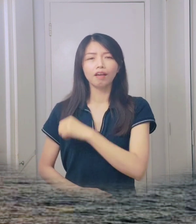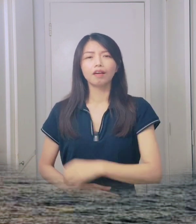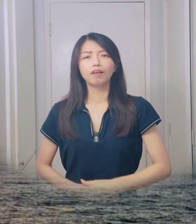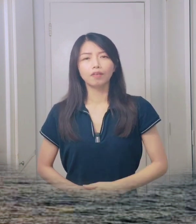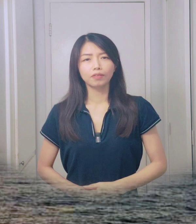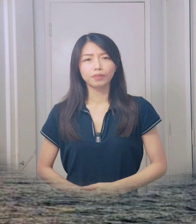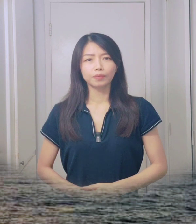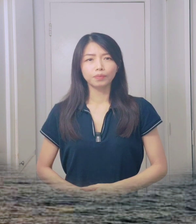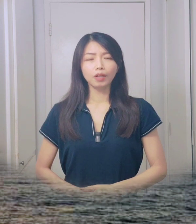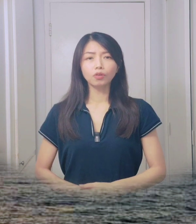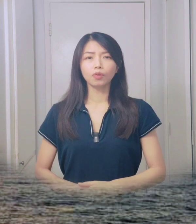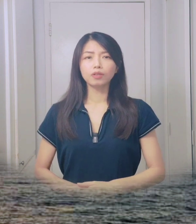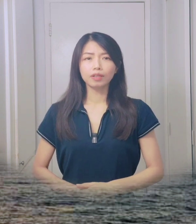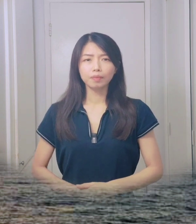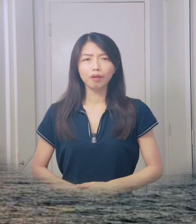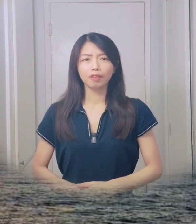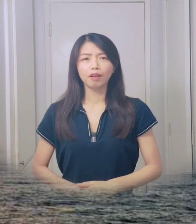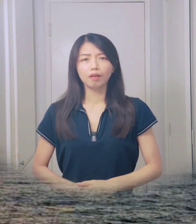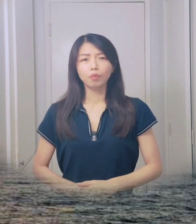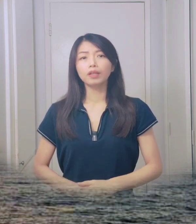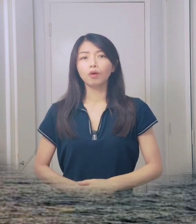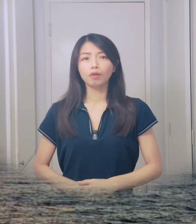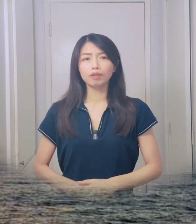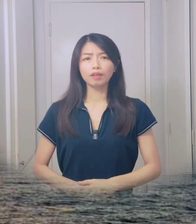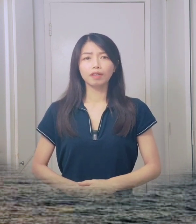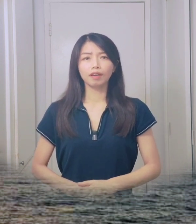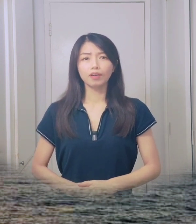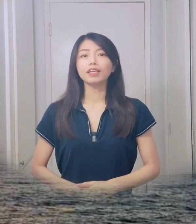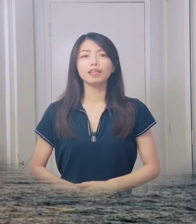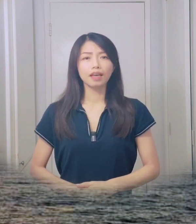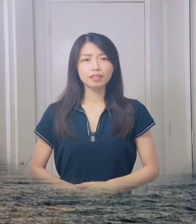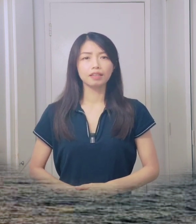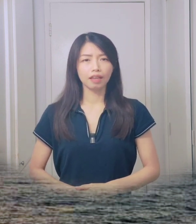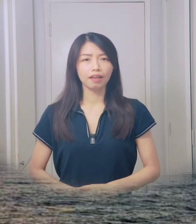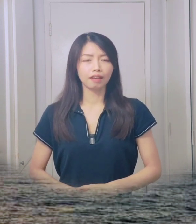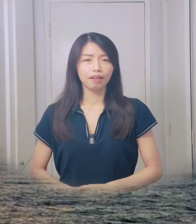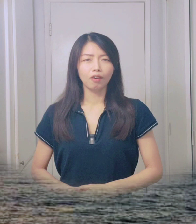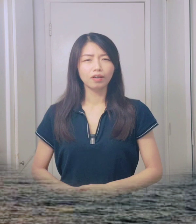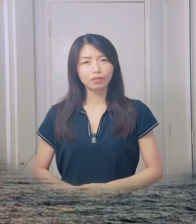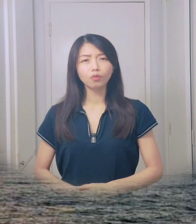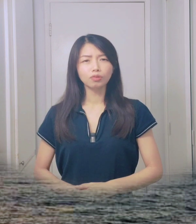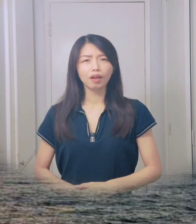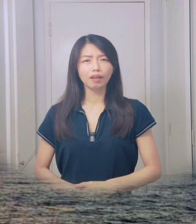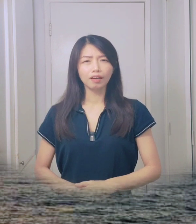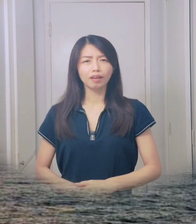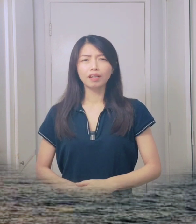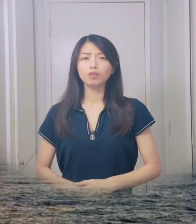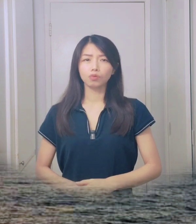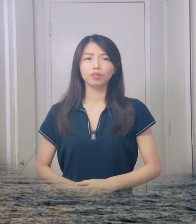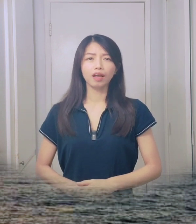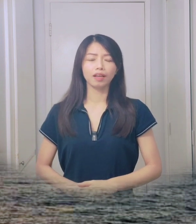표현은 한국어로 해석을 하자면 몰랐던 것을 이제 이해했을 때